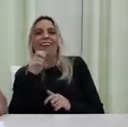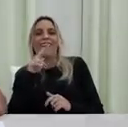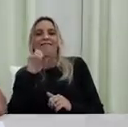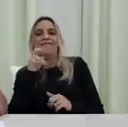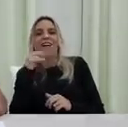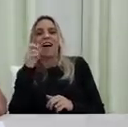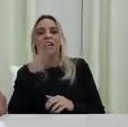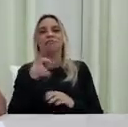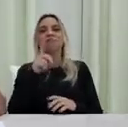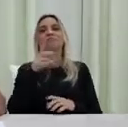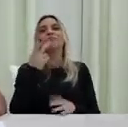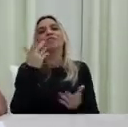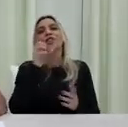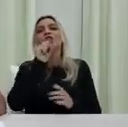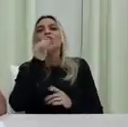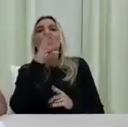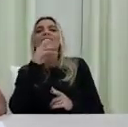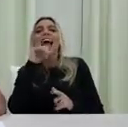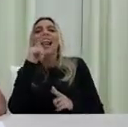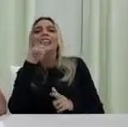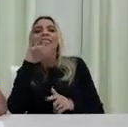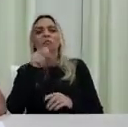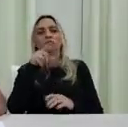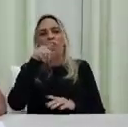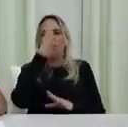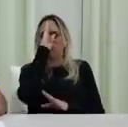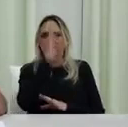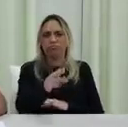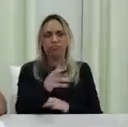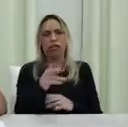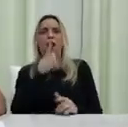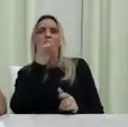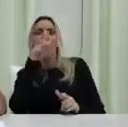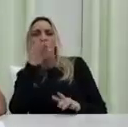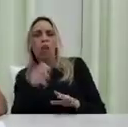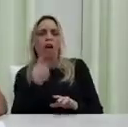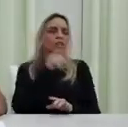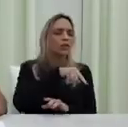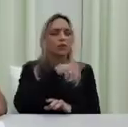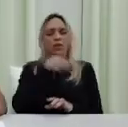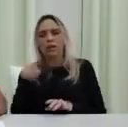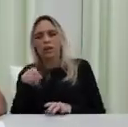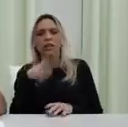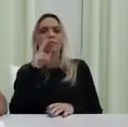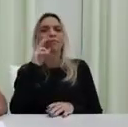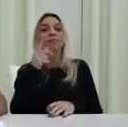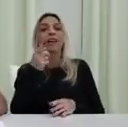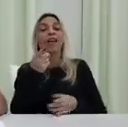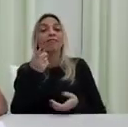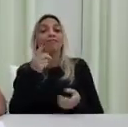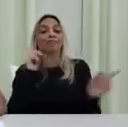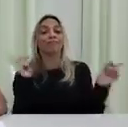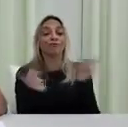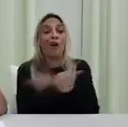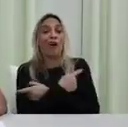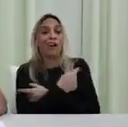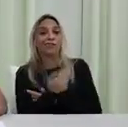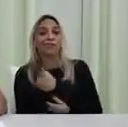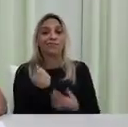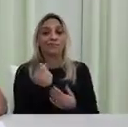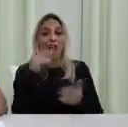é o que interessa, tá certo? Lula é isso, é aquilo, em troca da Lei Rouanet. O pessoal recebia até, acredite,